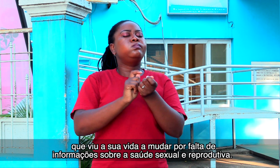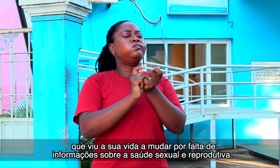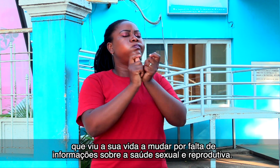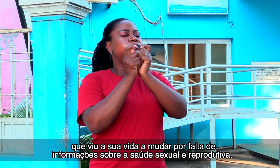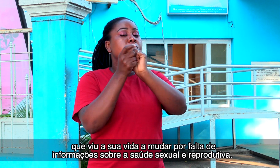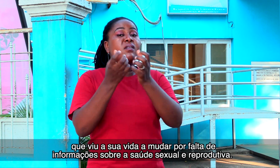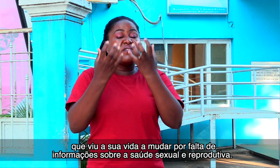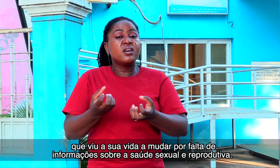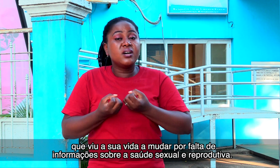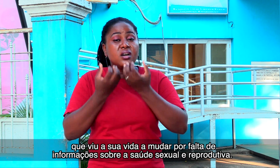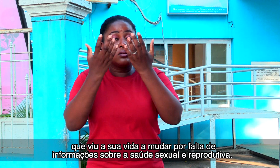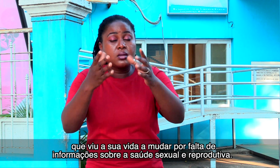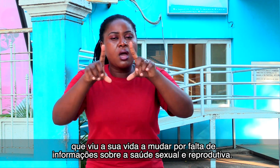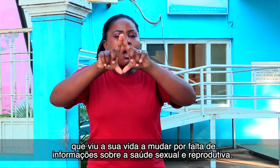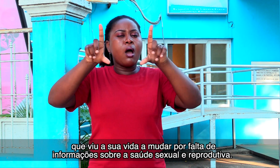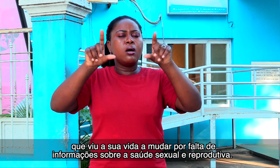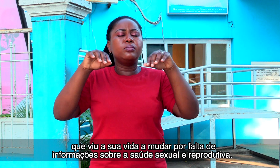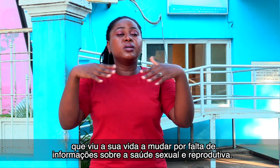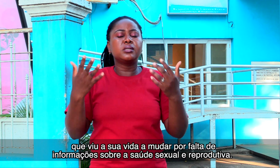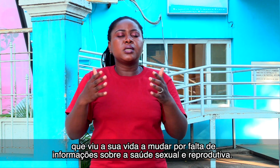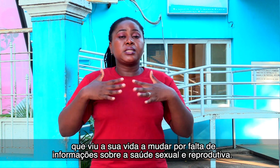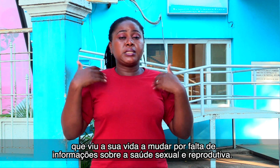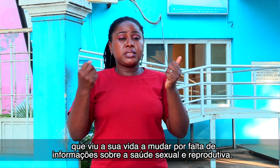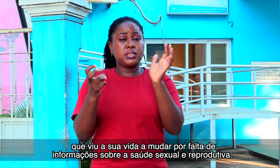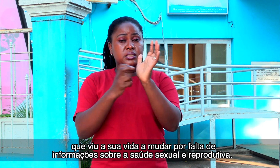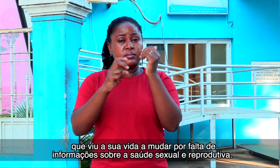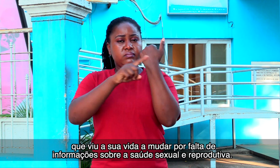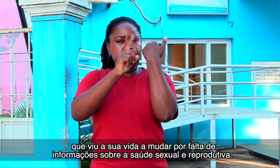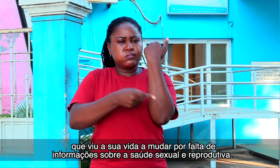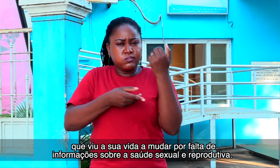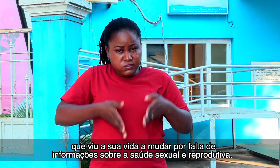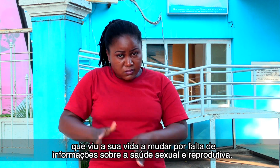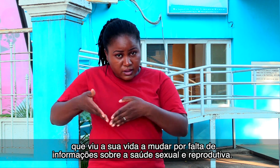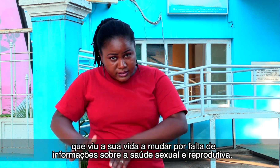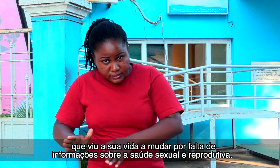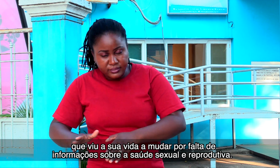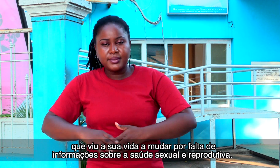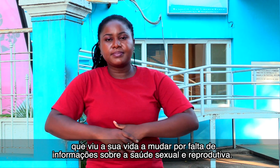que viu a sua vida mudar por falta de informações sobre saúde sexual e reprodutiva.